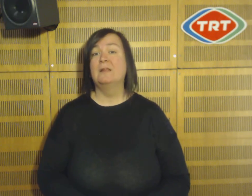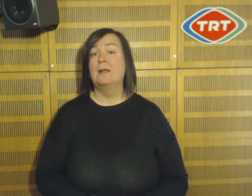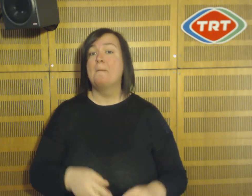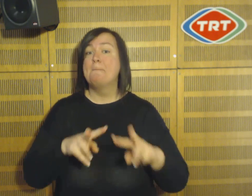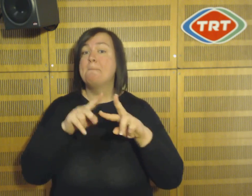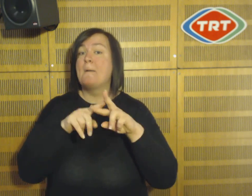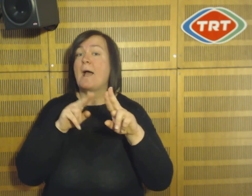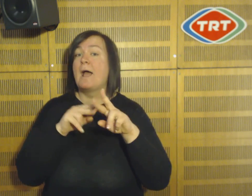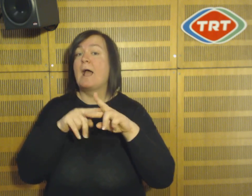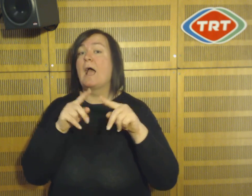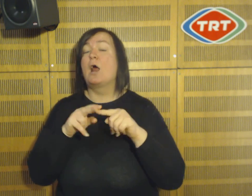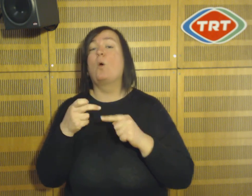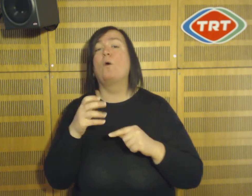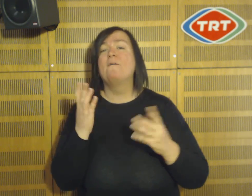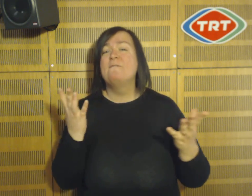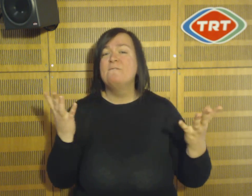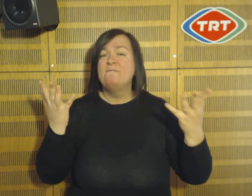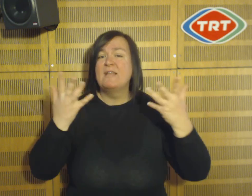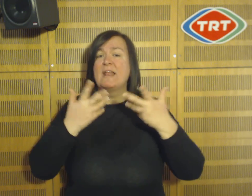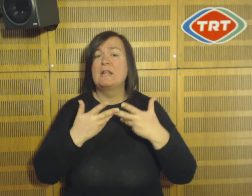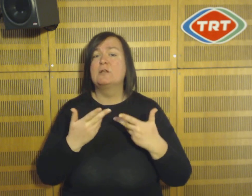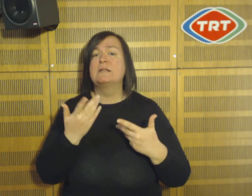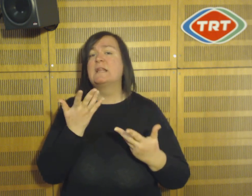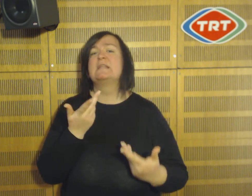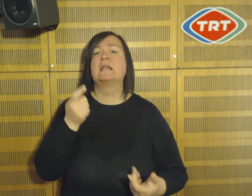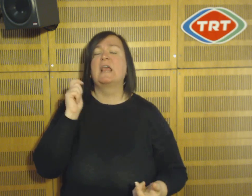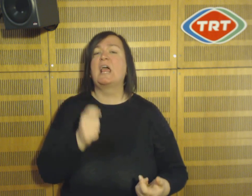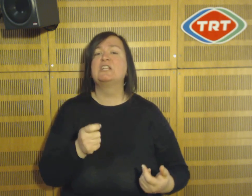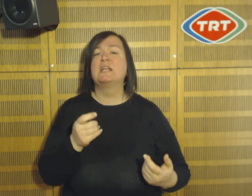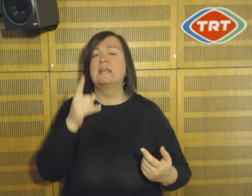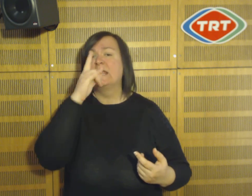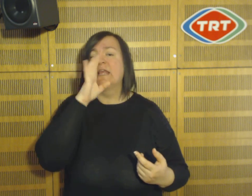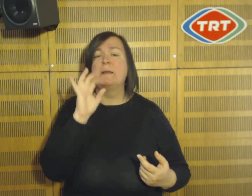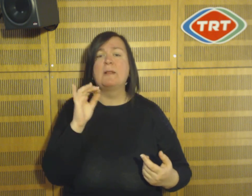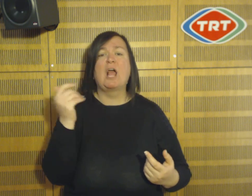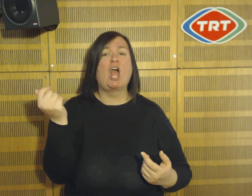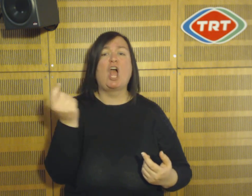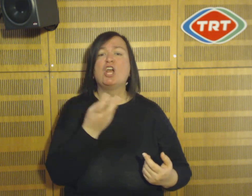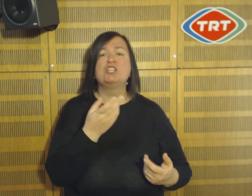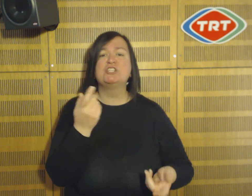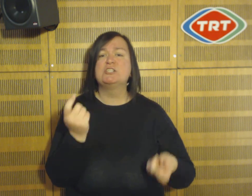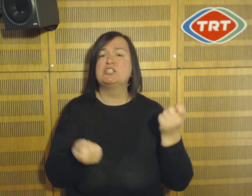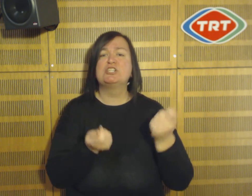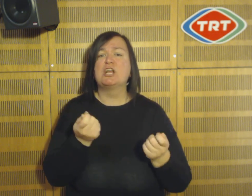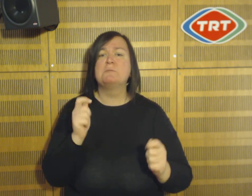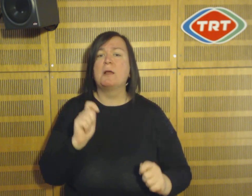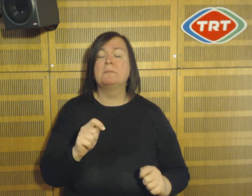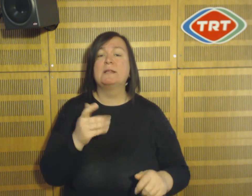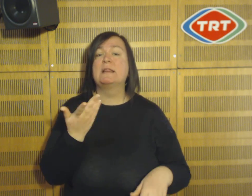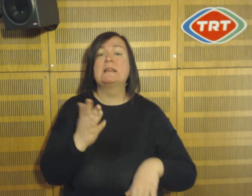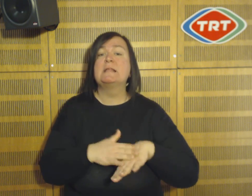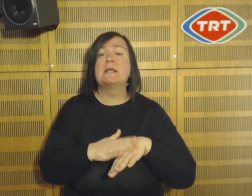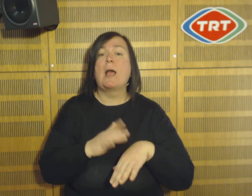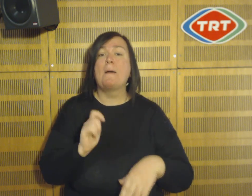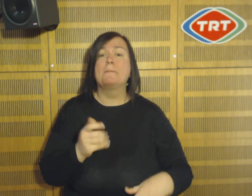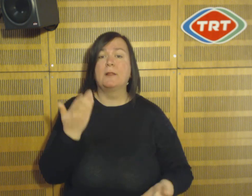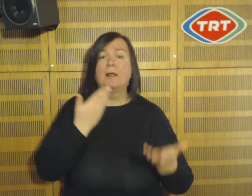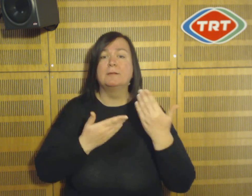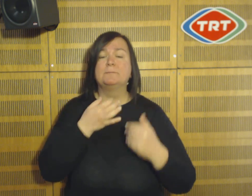veri toplama sürecini nasıl gerçekleştirdiniz kimlerle ve kaç kişiyle yapıldı bu çalışma ve nasıl yaptınız Tabii ki veri